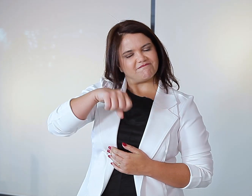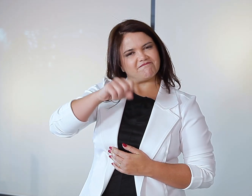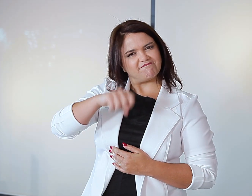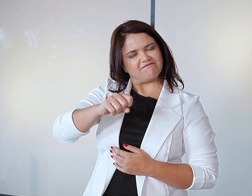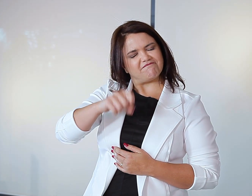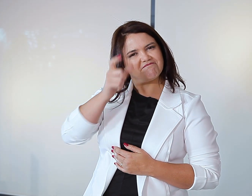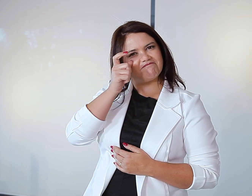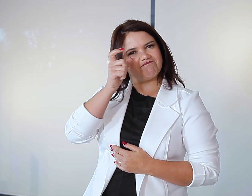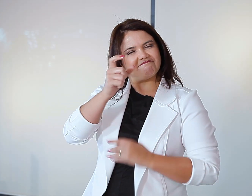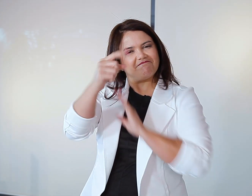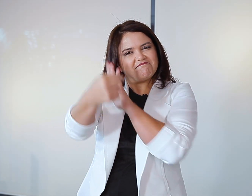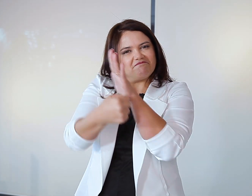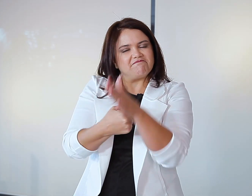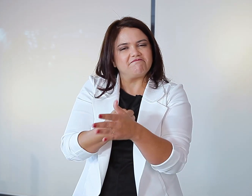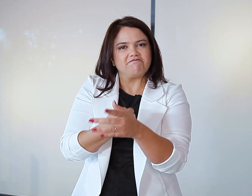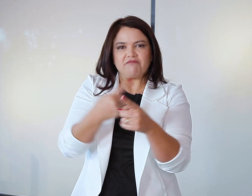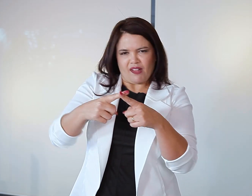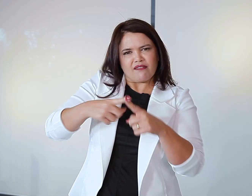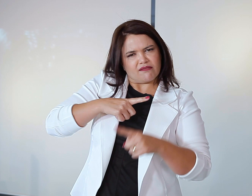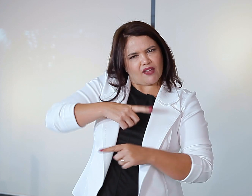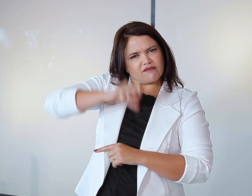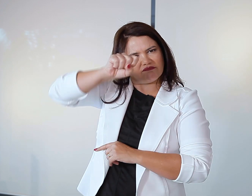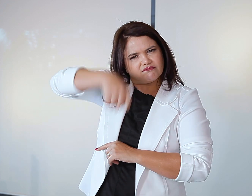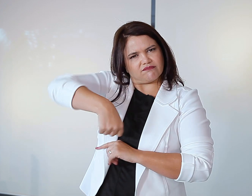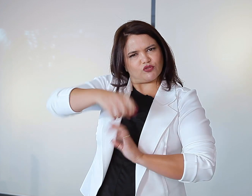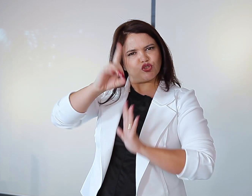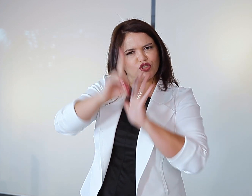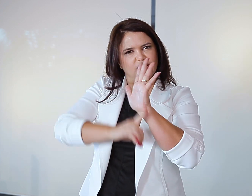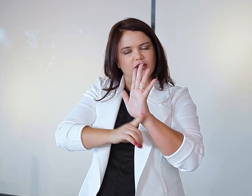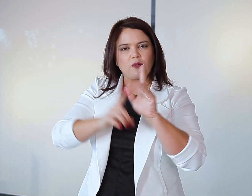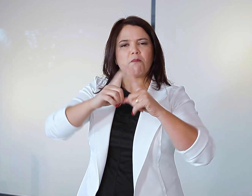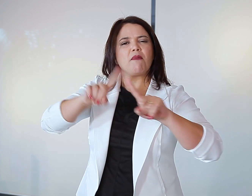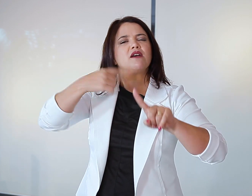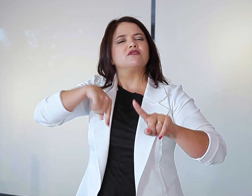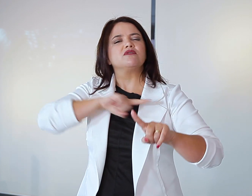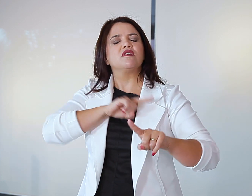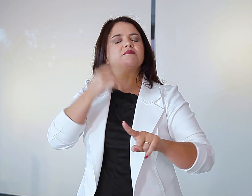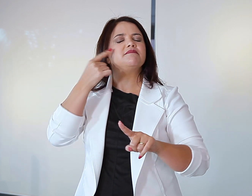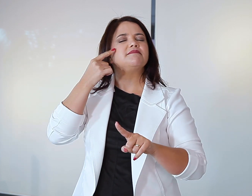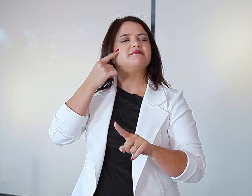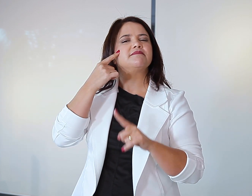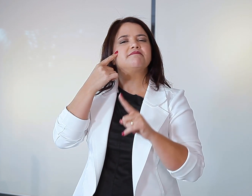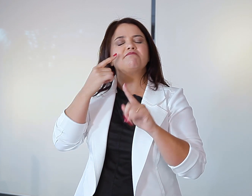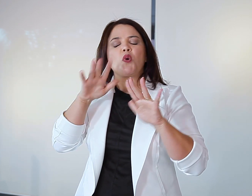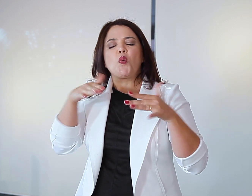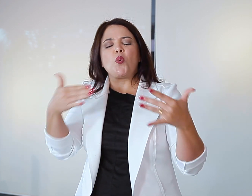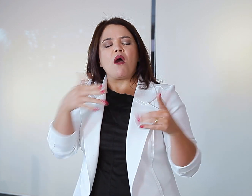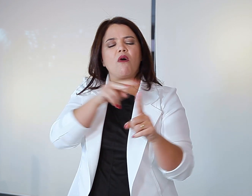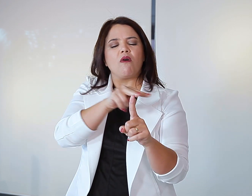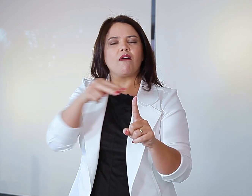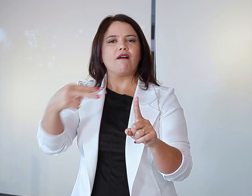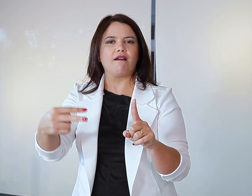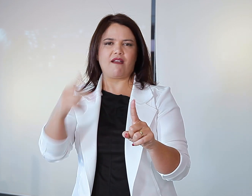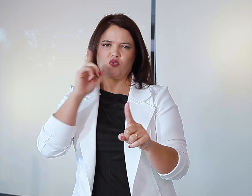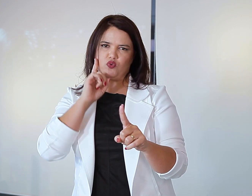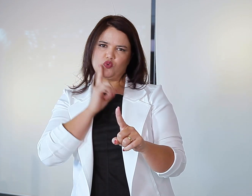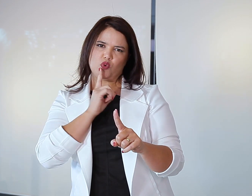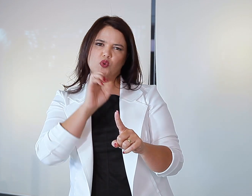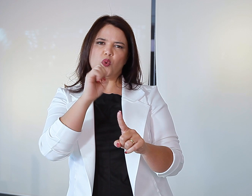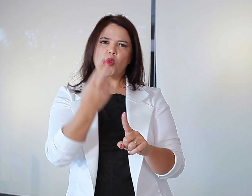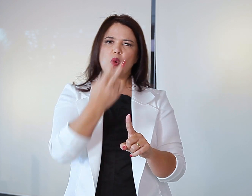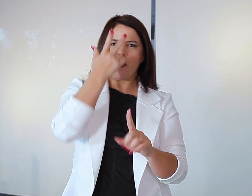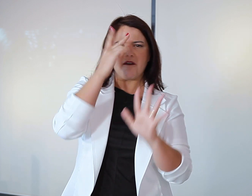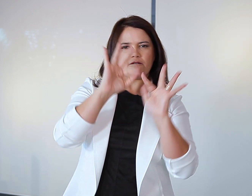Então, essa realmente é uma pergunta bem interessante e sim, todos têm direito. Mas nós devemos pensar primeiramente em